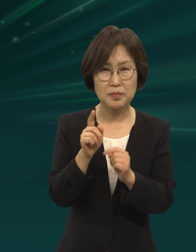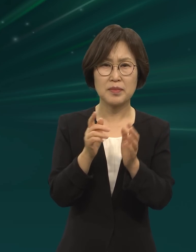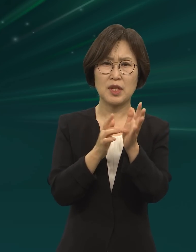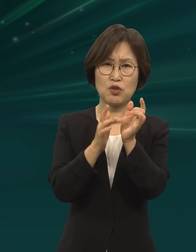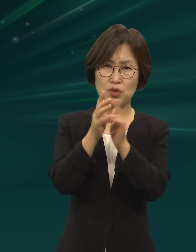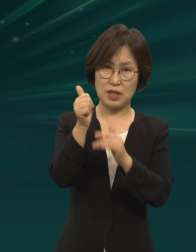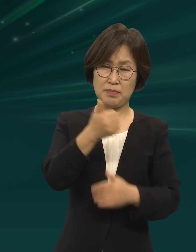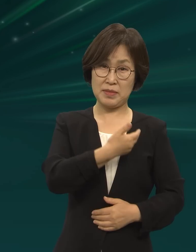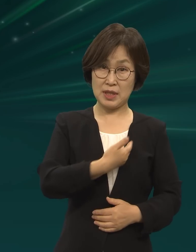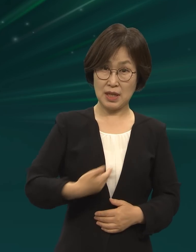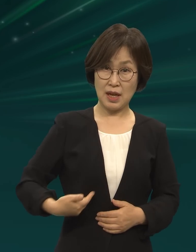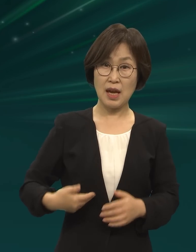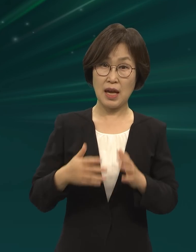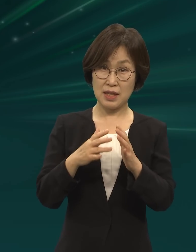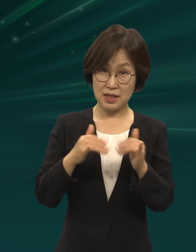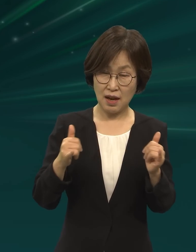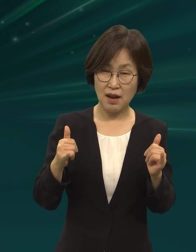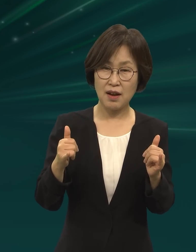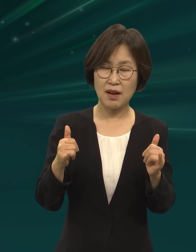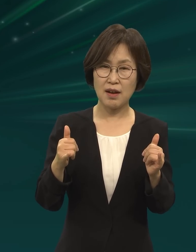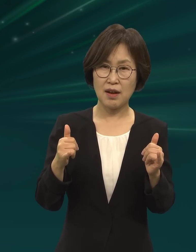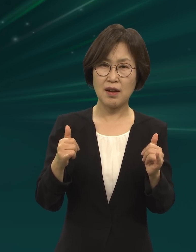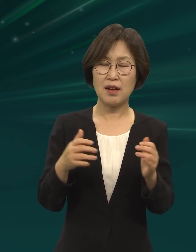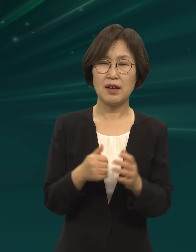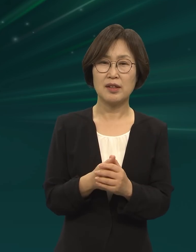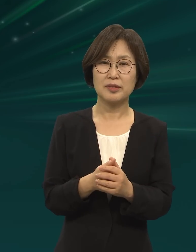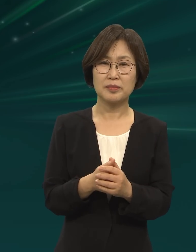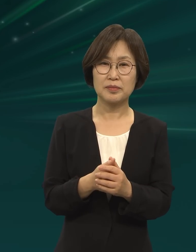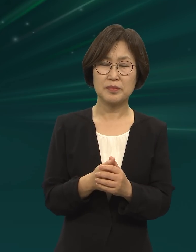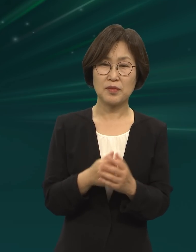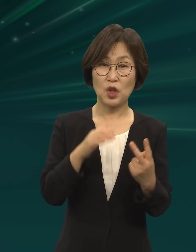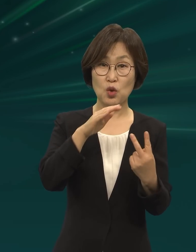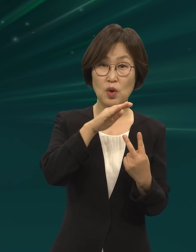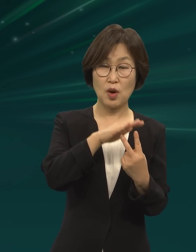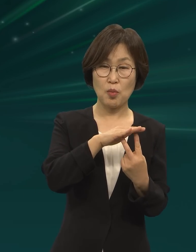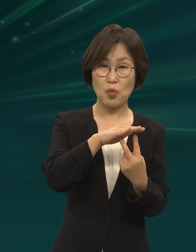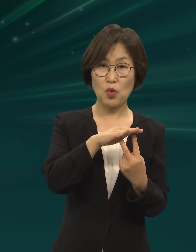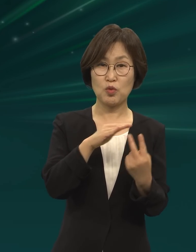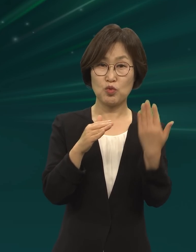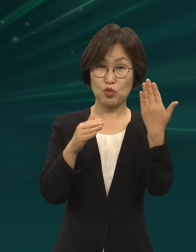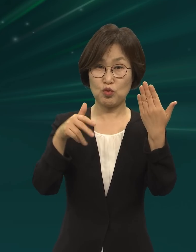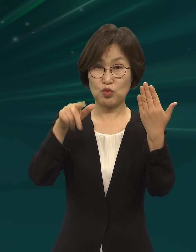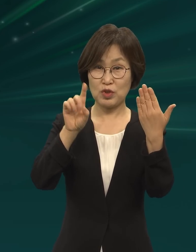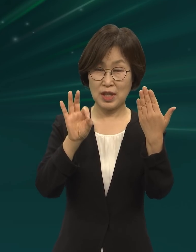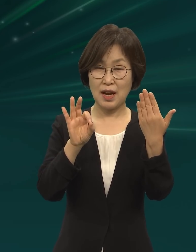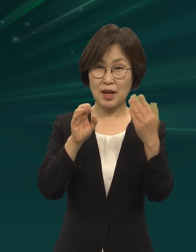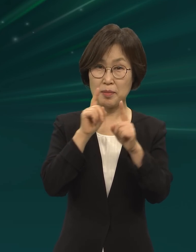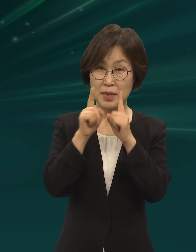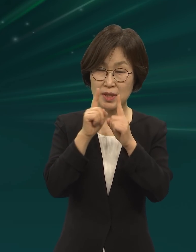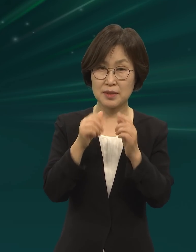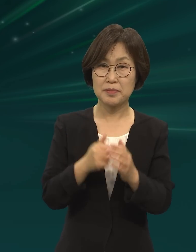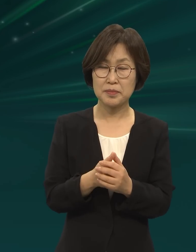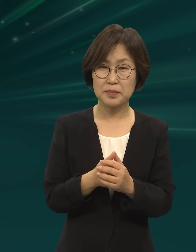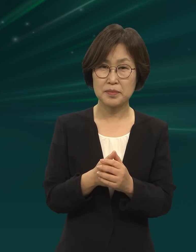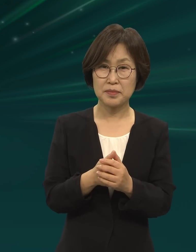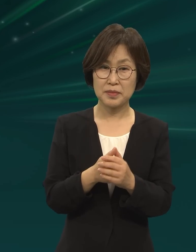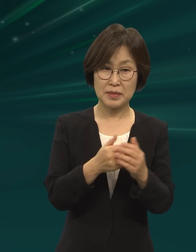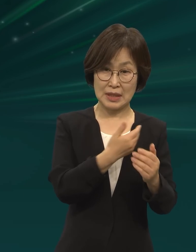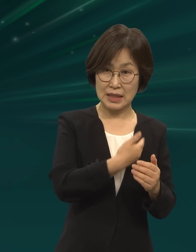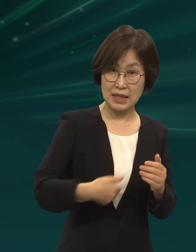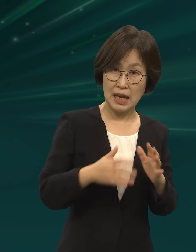예수님의 제자들이 예수님한테 요한복음 9장의 이야기인데, 예수님의 제자들이 예수님한테